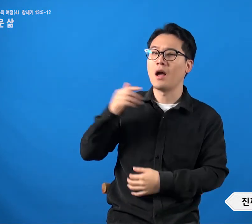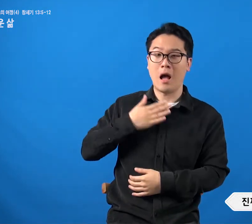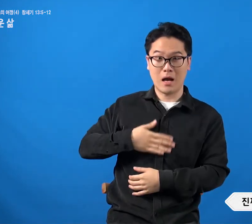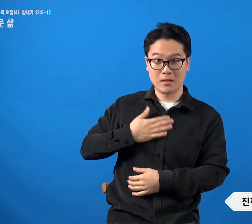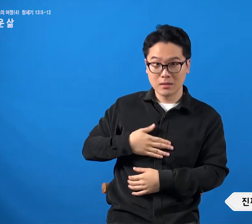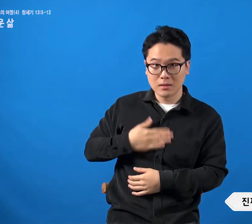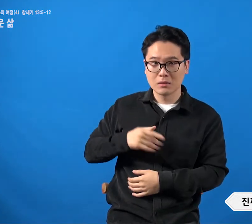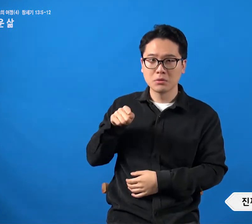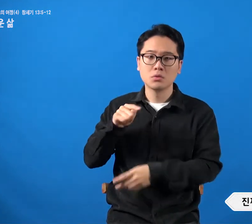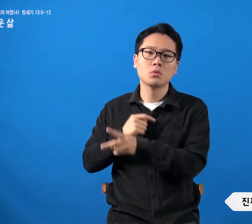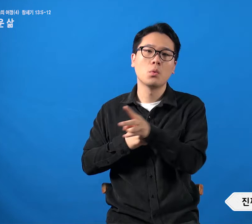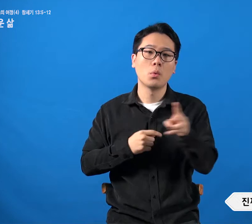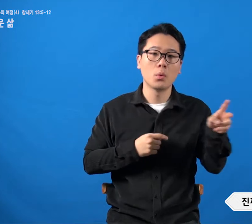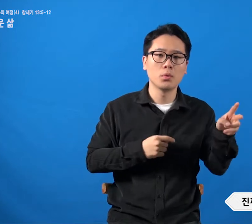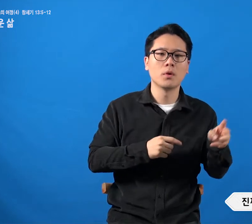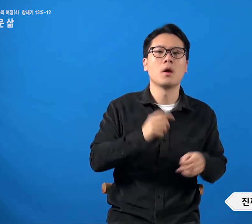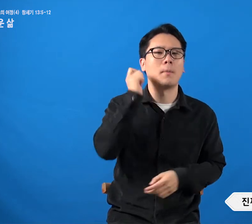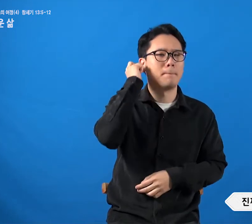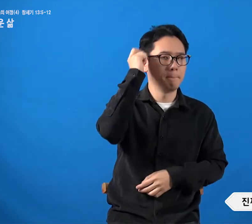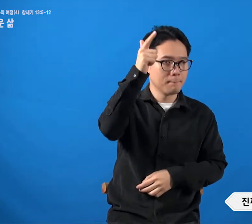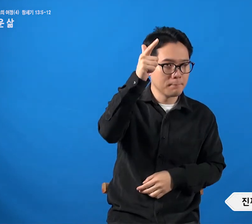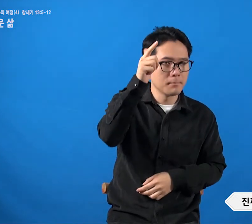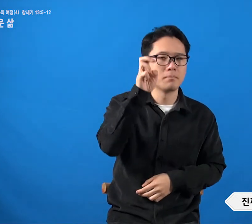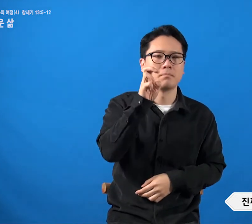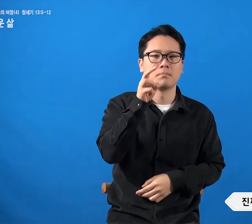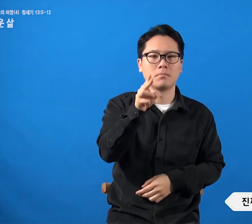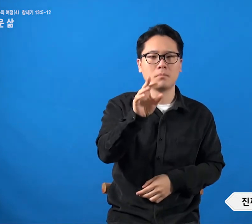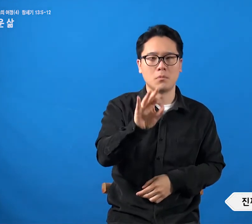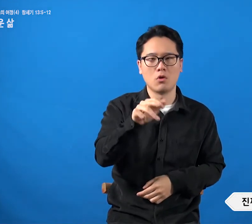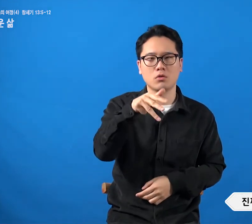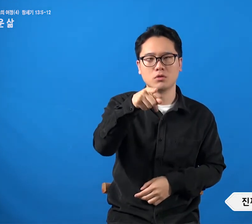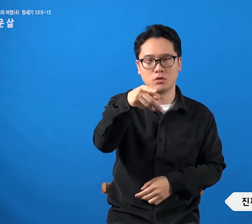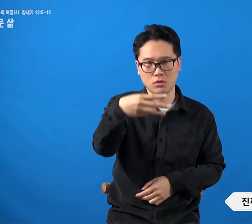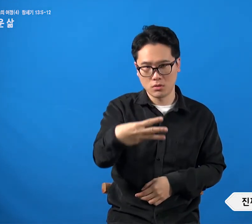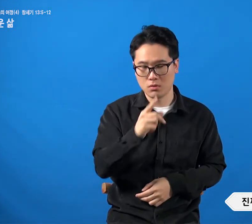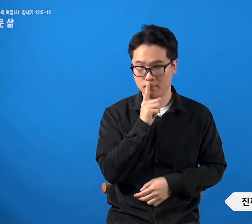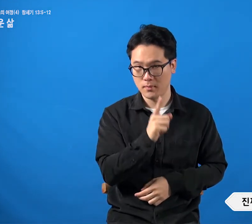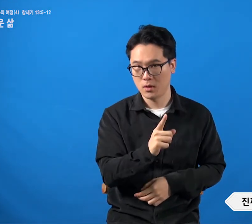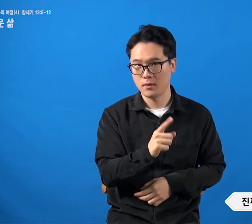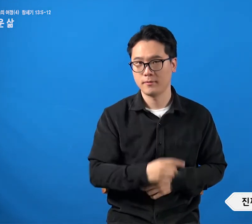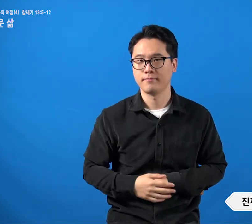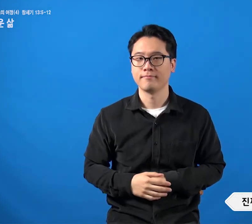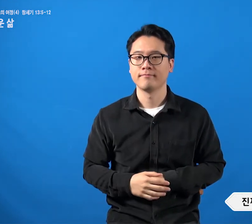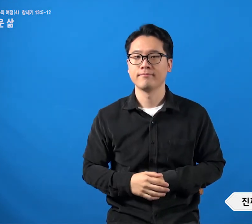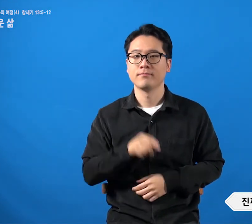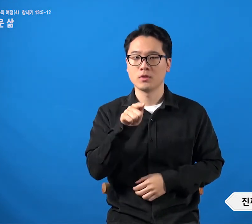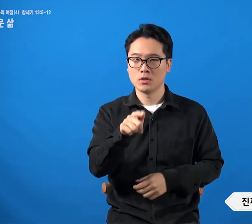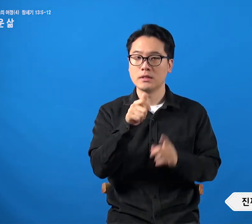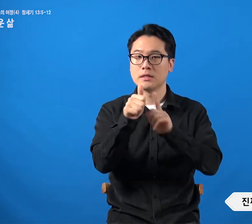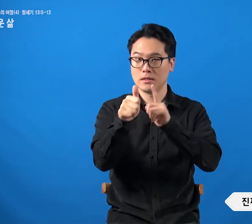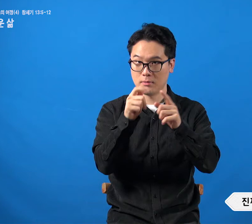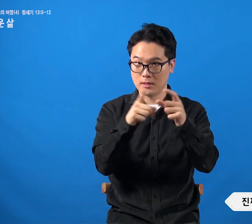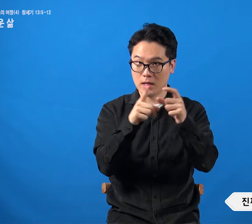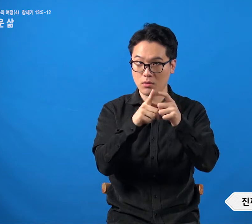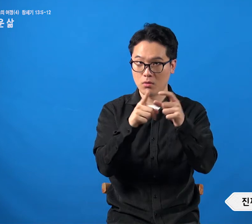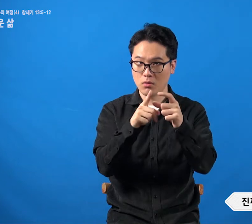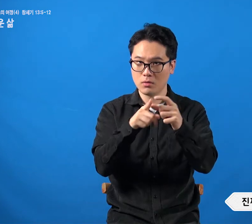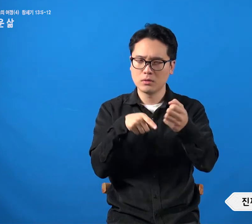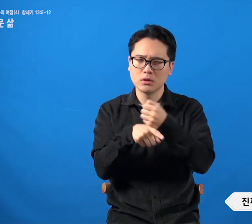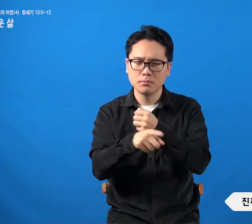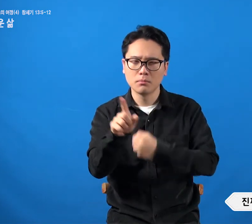아는 것이 명철이다라고 이야기합니다. 이 명철이라는 히브리 단어는 이해한다라는